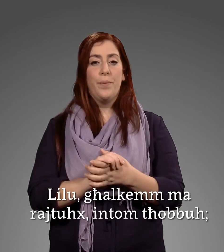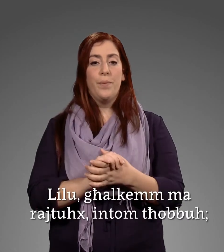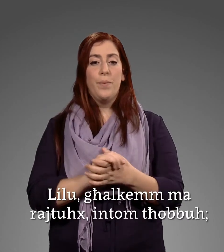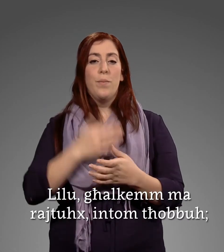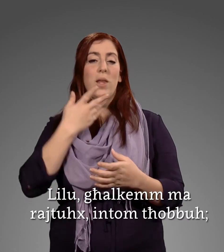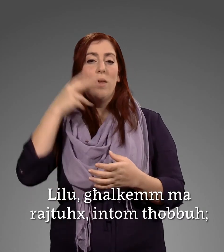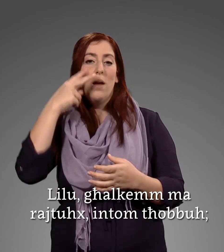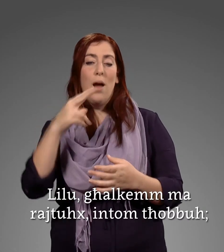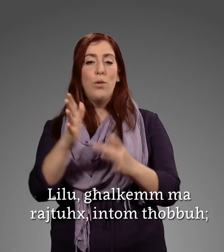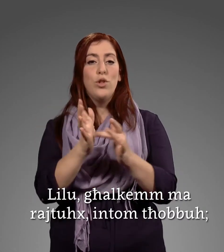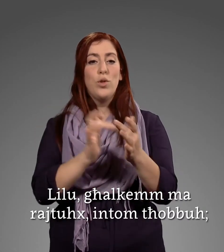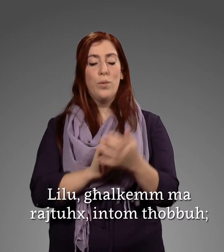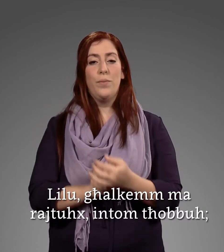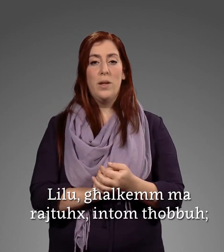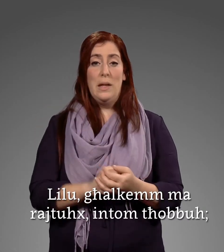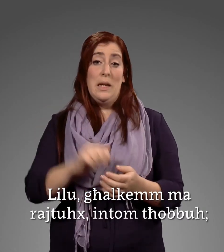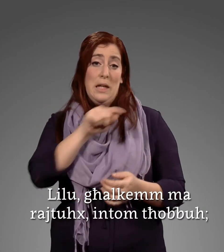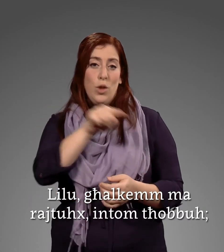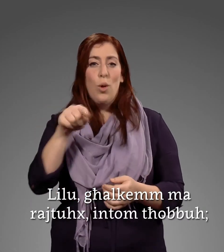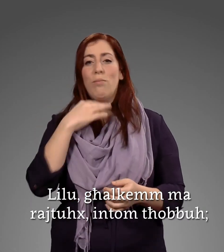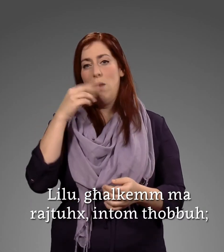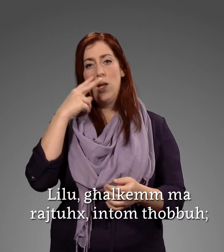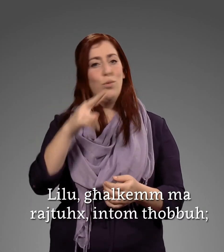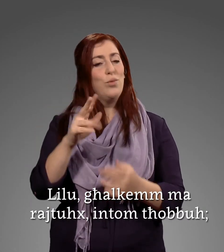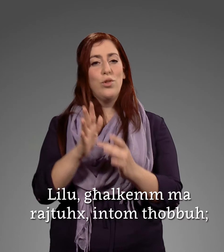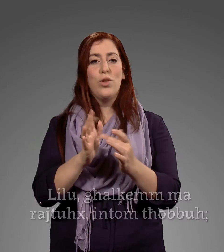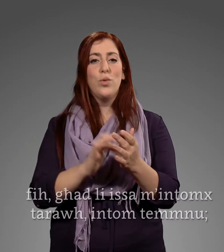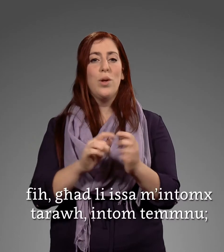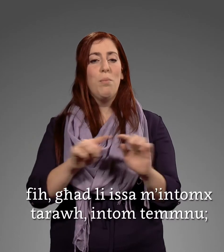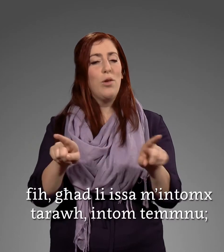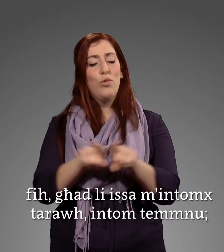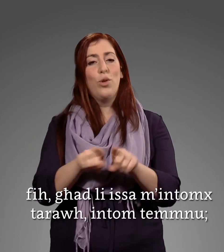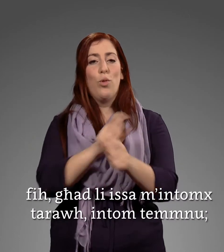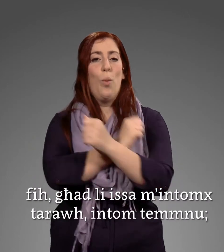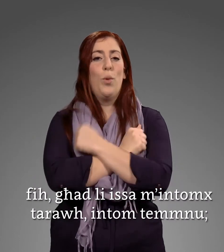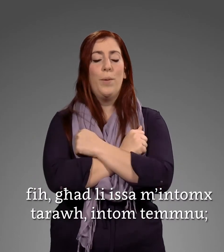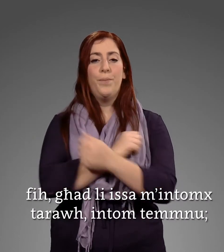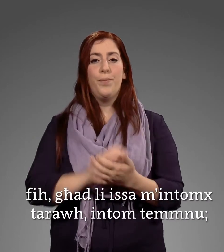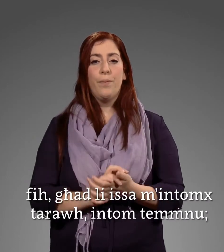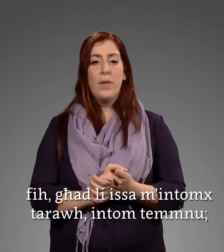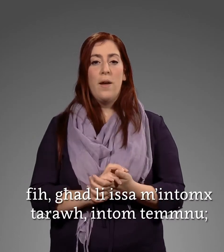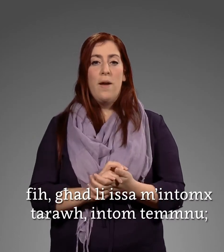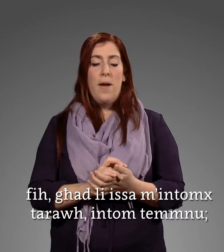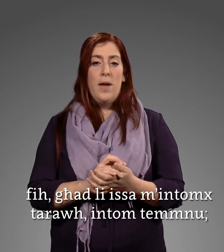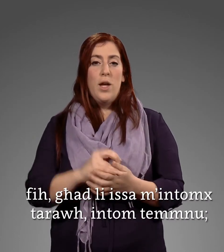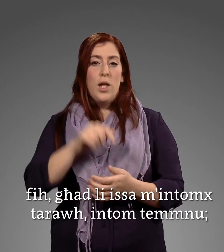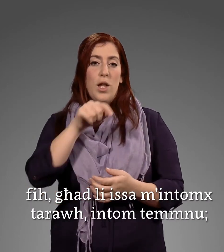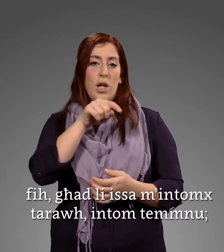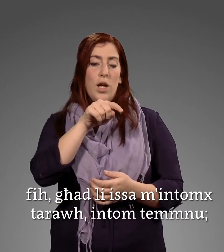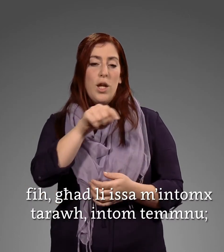Lilu, għal-kemm ma rajtuhx, intom tħobbuh. Fih, għat li jissa minntom